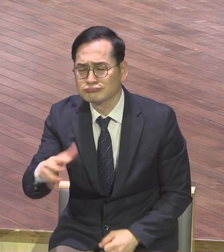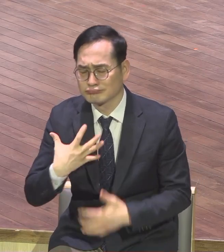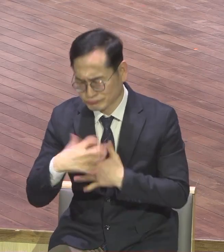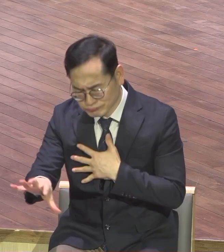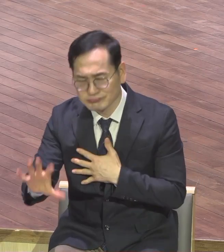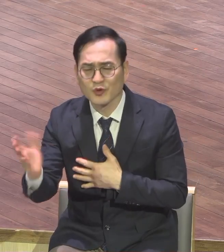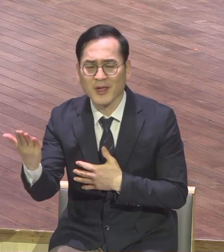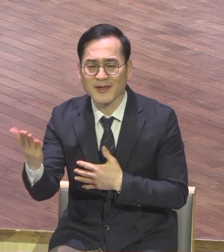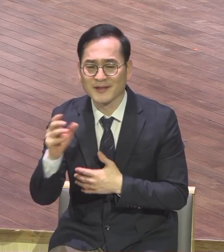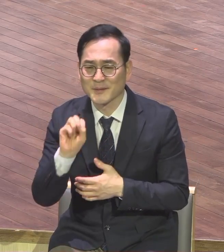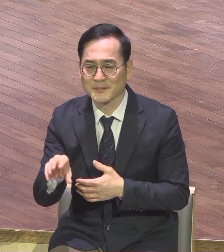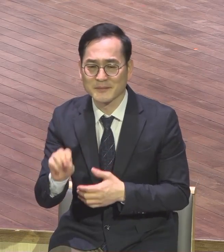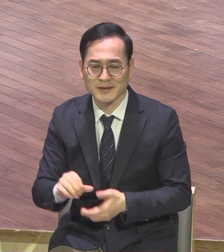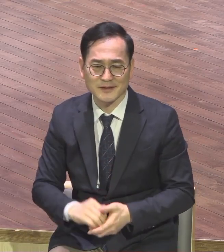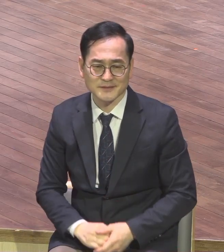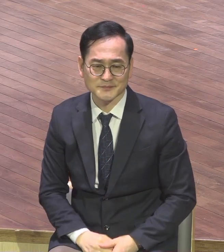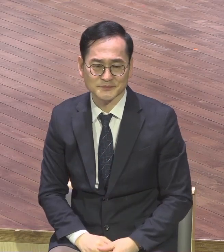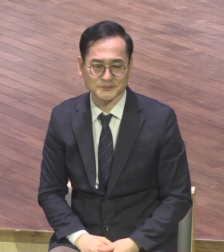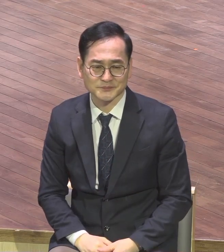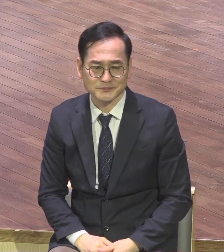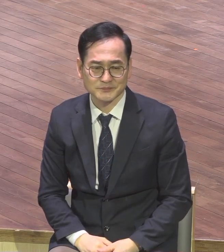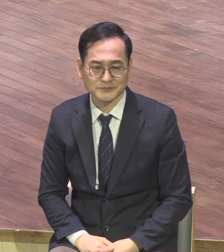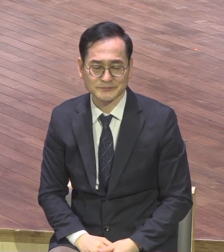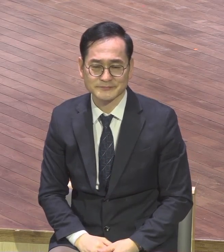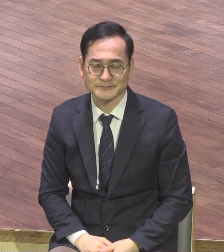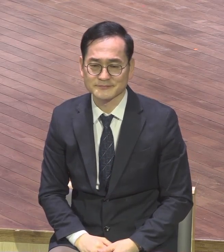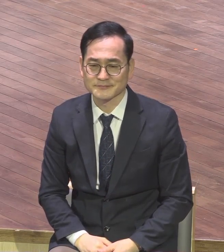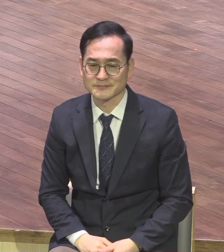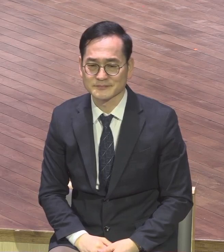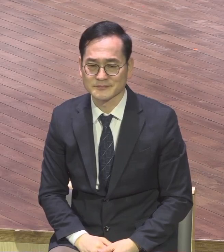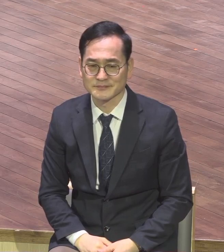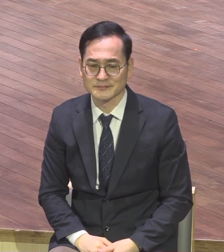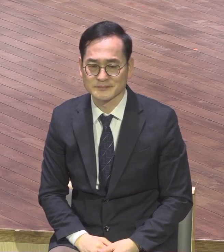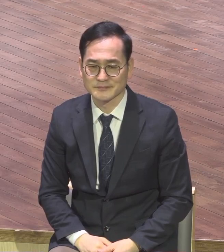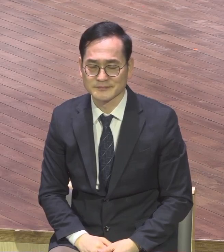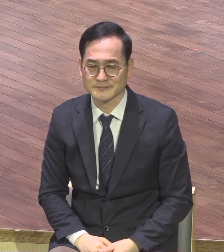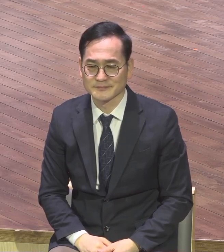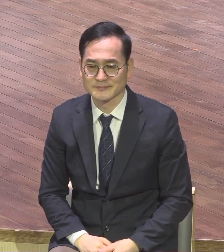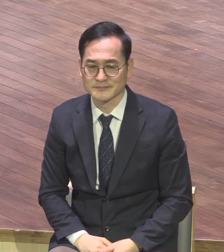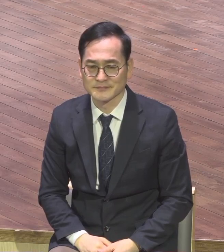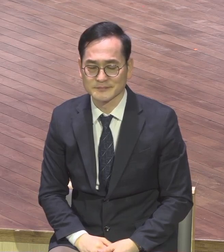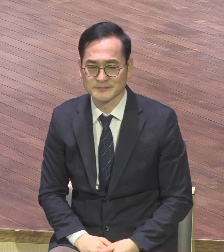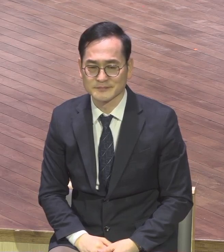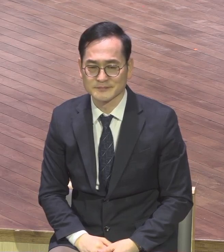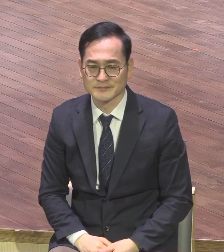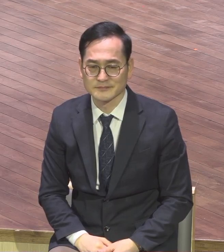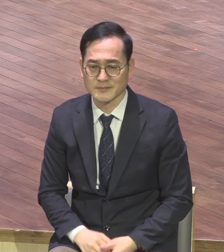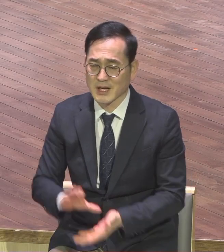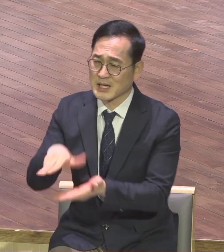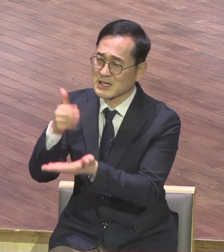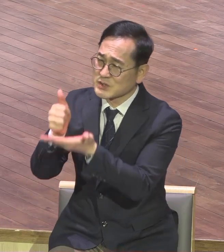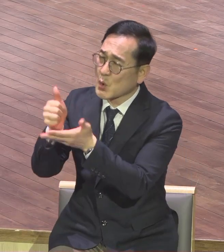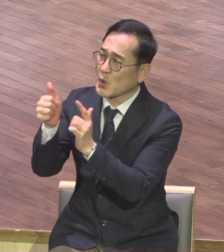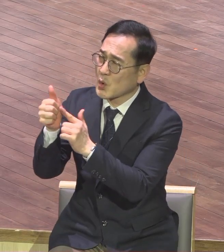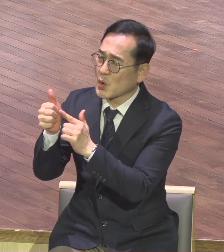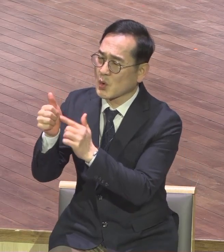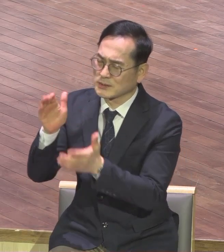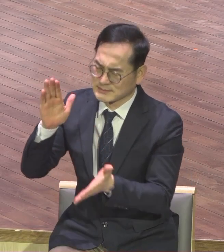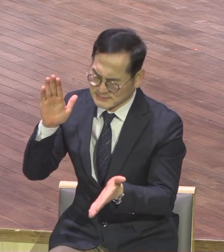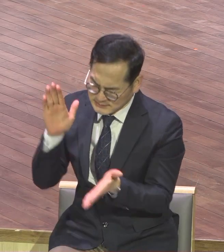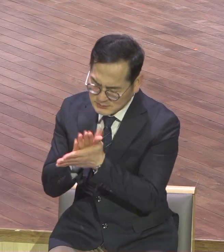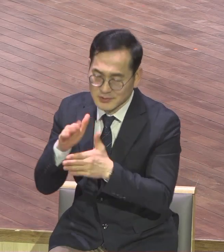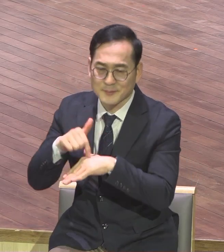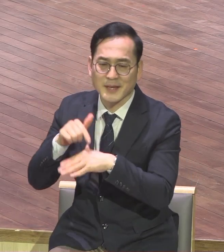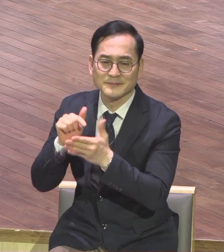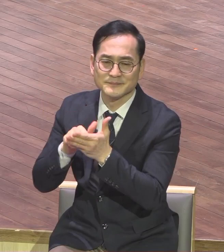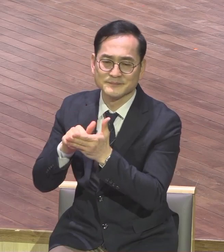다른 거 아니잖아요. 정말 바울 자신이 가졌던 그 그리스도를 향한 뜨거운 가슴, 그 그리스도를 향한